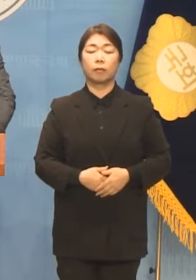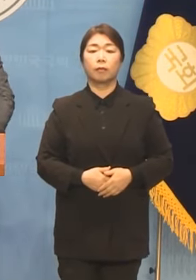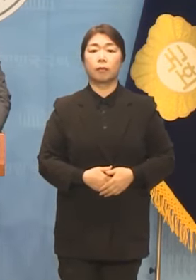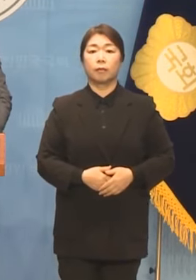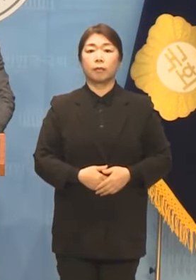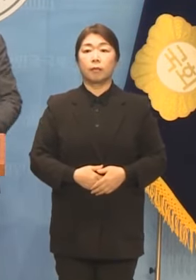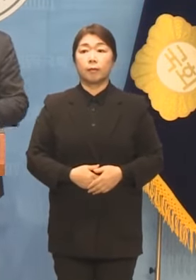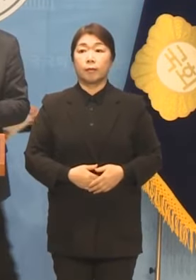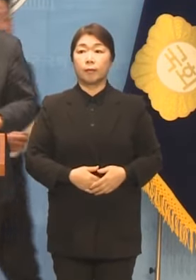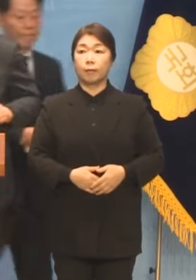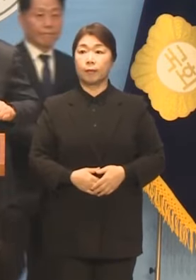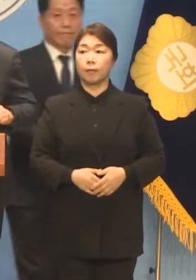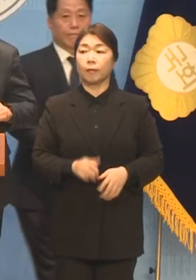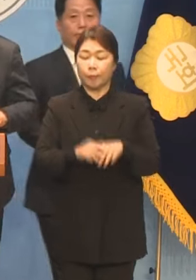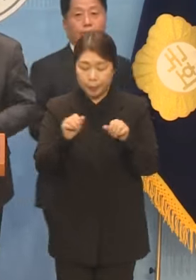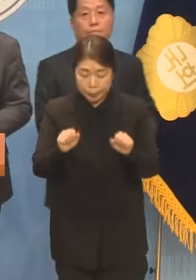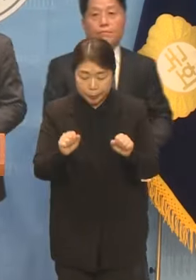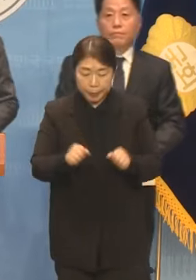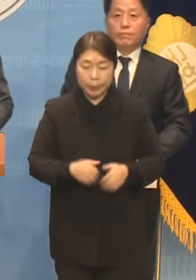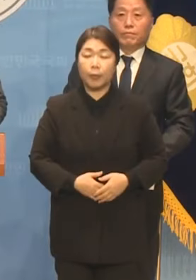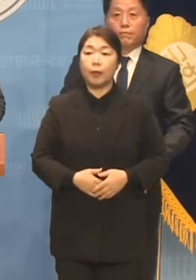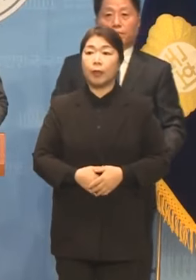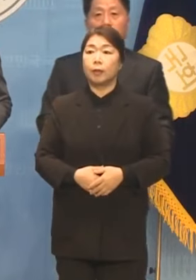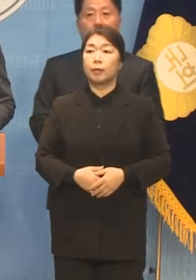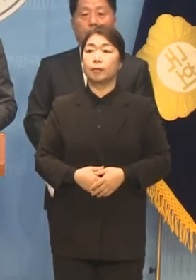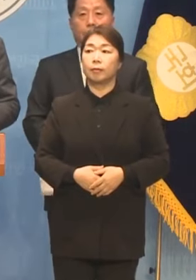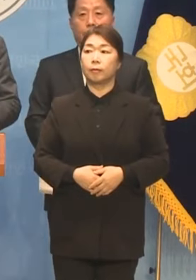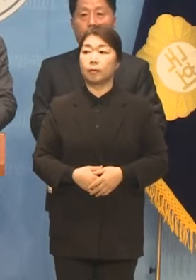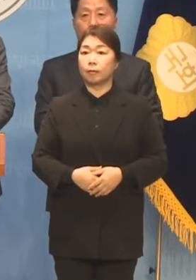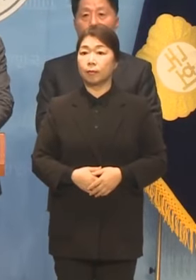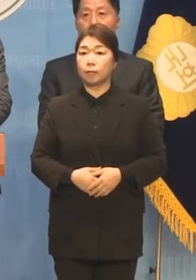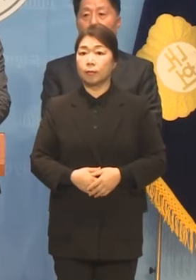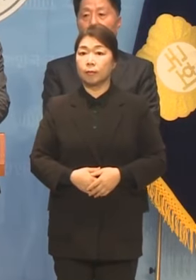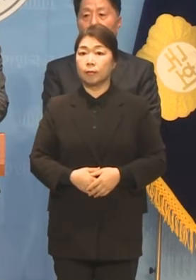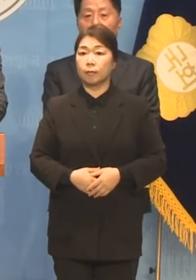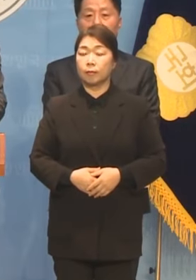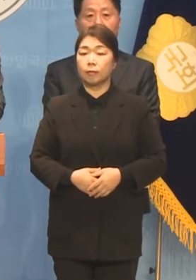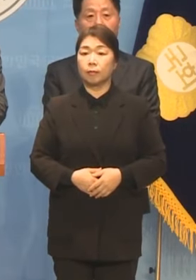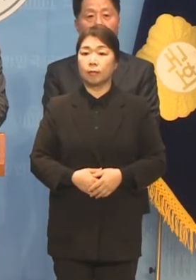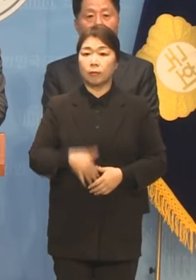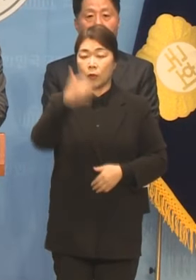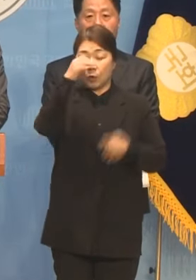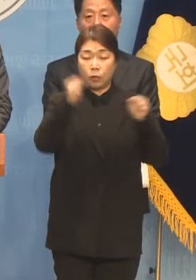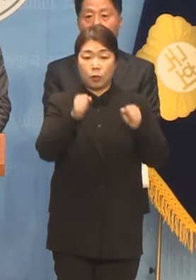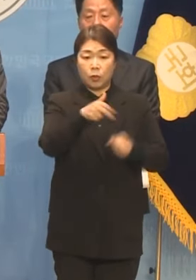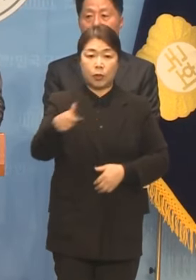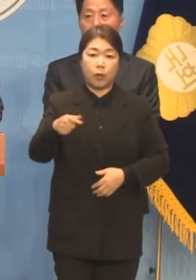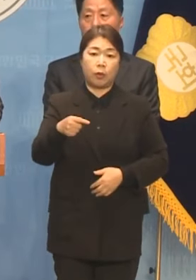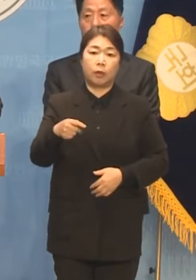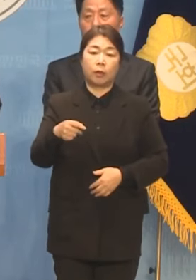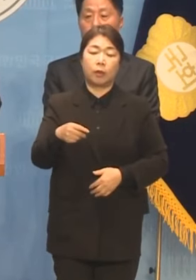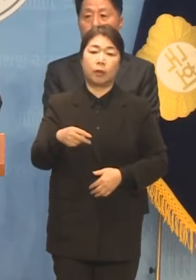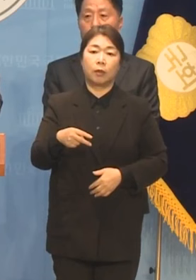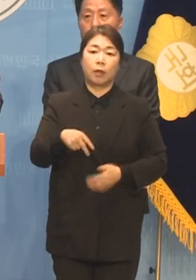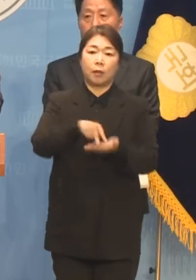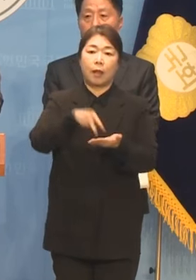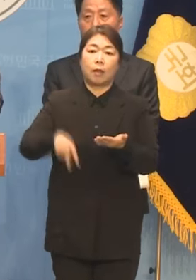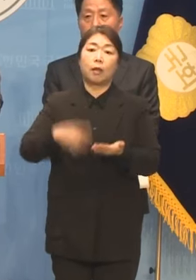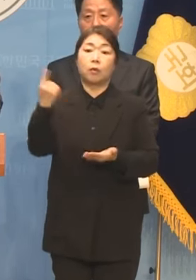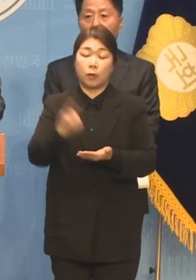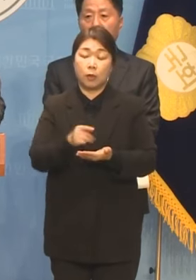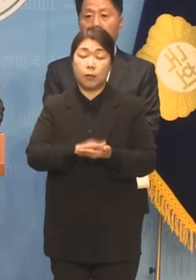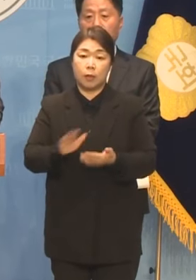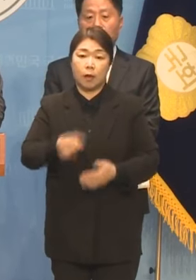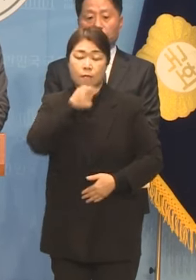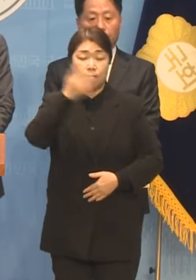감사합니다 예 안녕하세요 춘천도 재천 단양에서 올라왔습니다